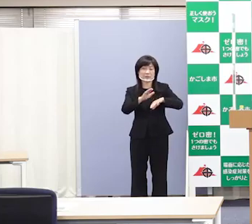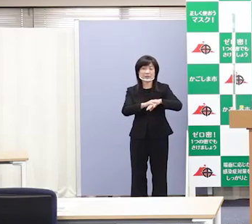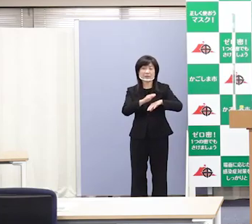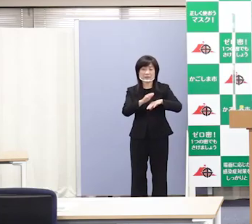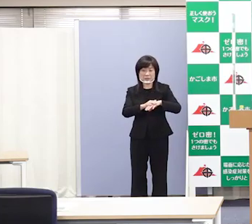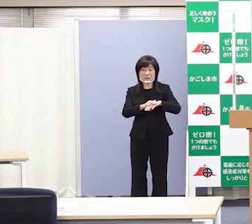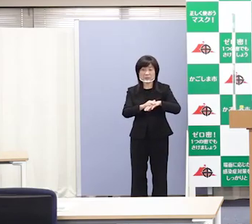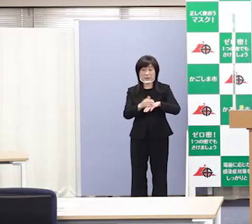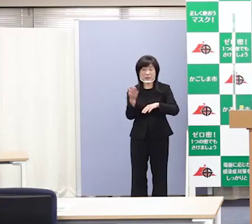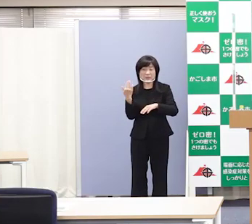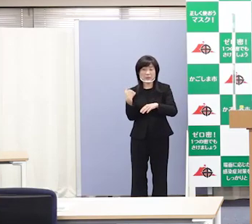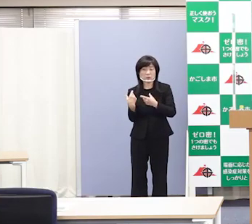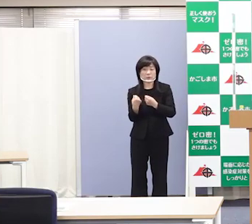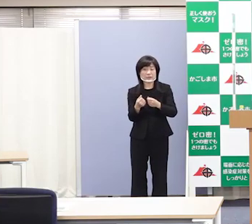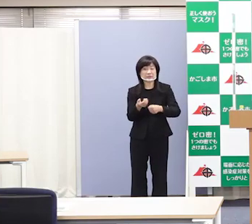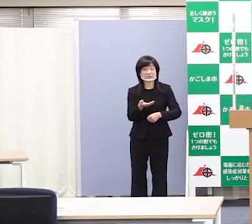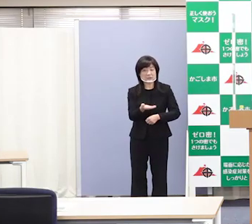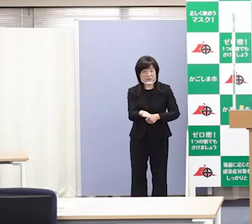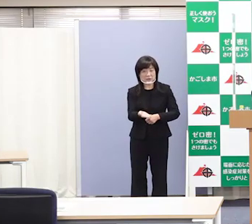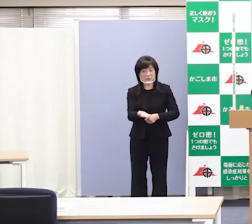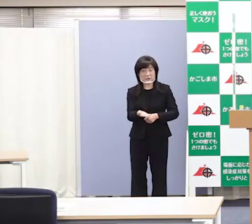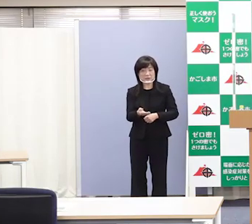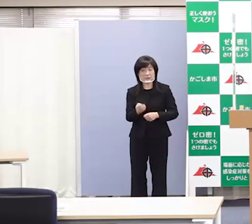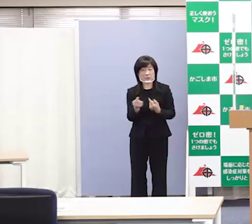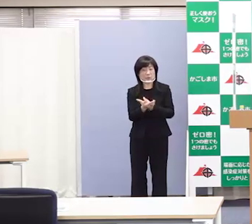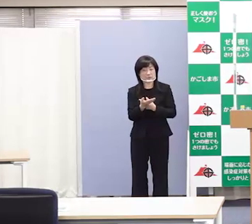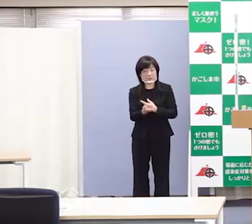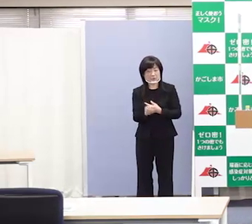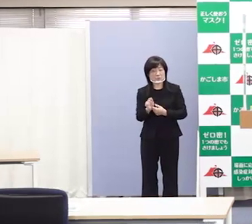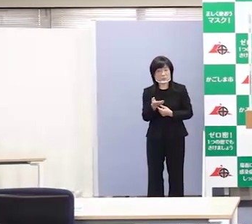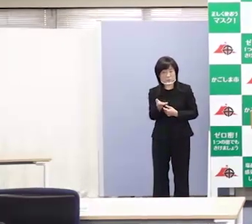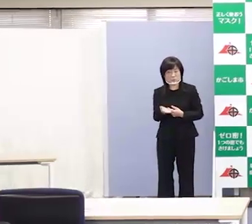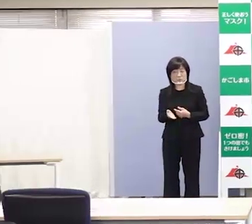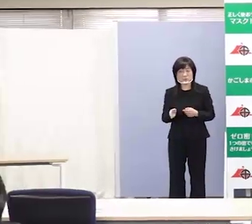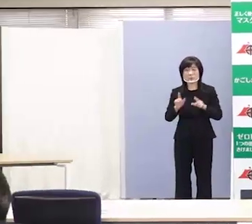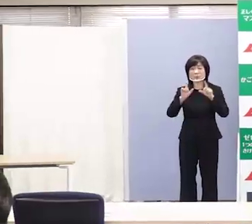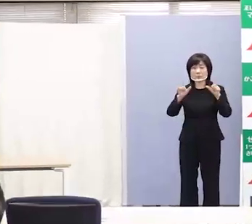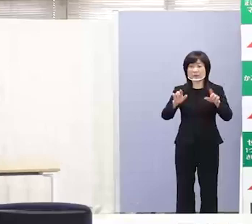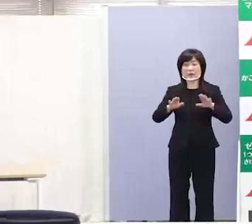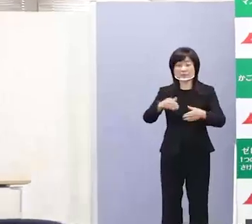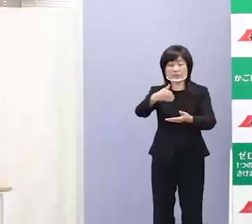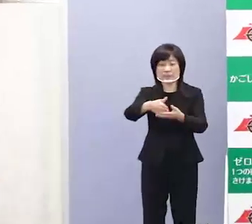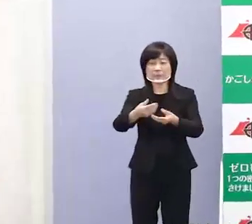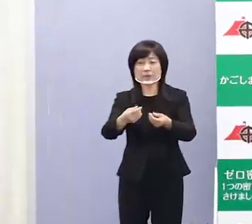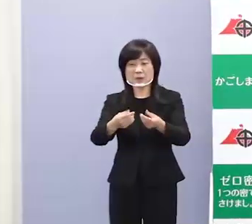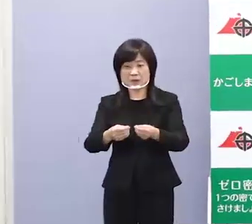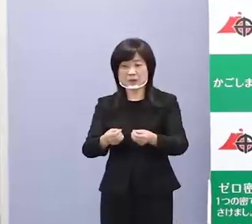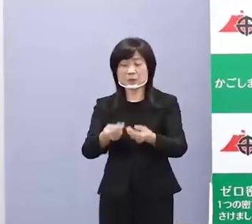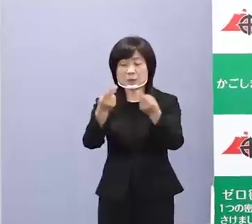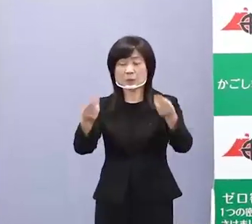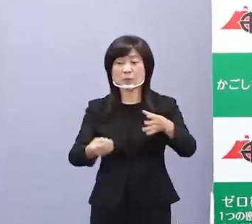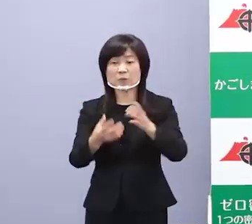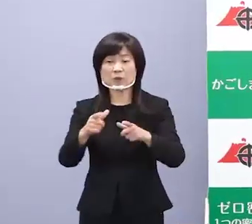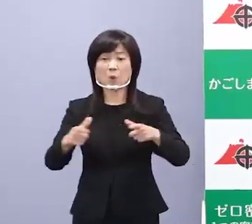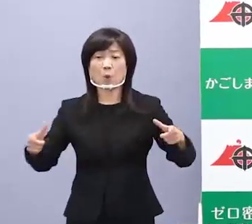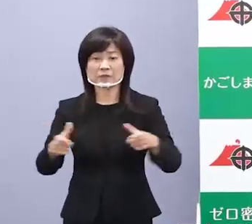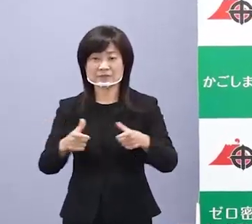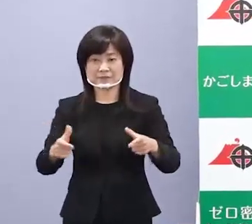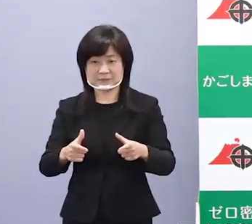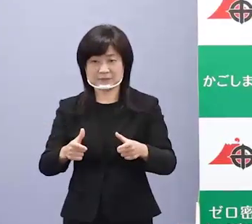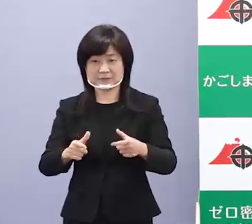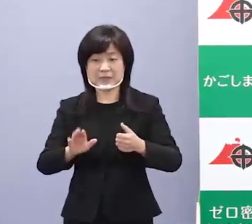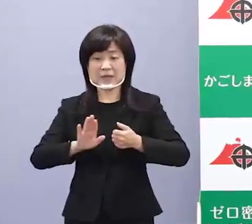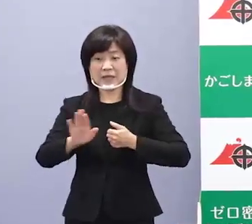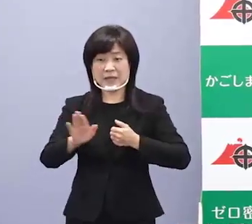暫定的なやり方というような位置づけなんでしょうか。 はい、今触れていただいたように噴火の規模そして警戒